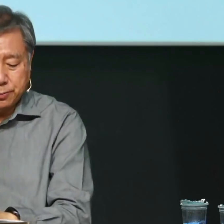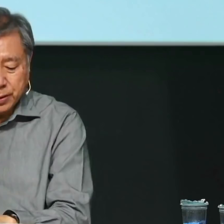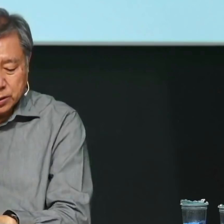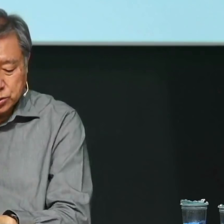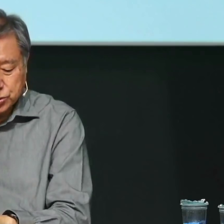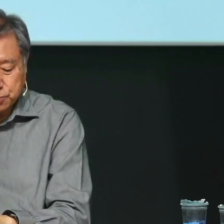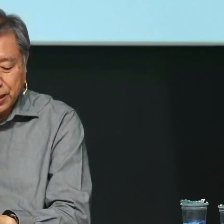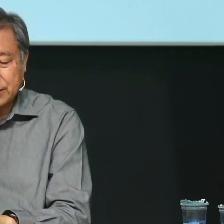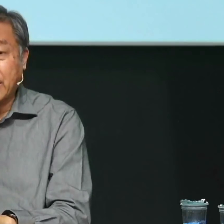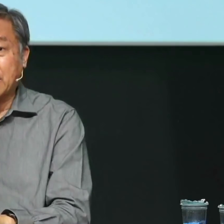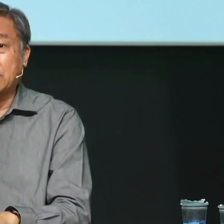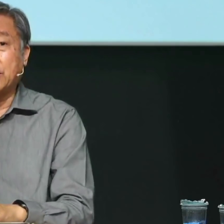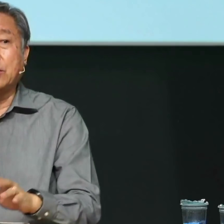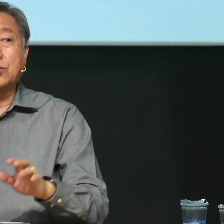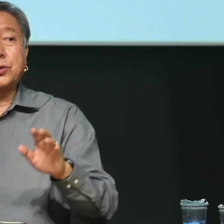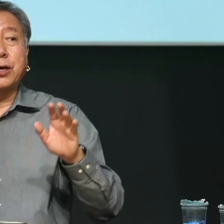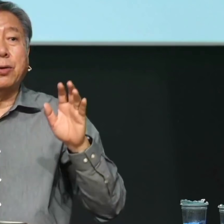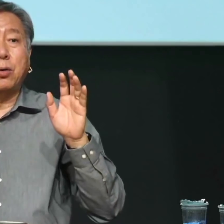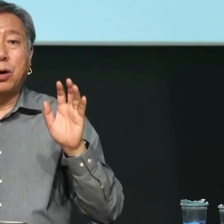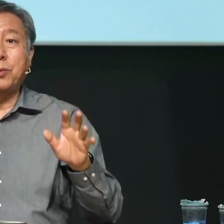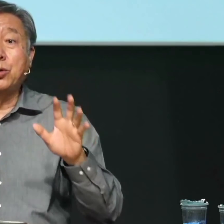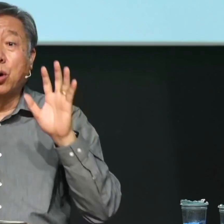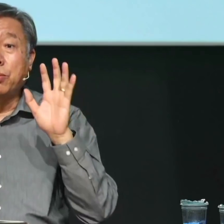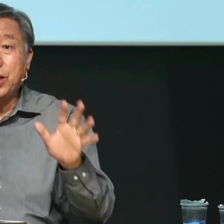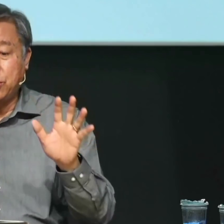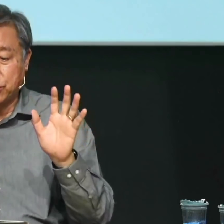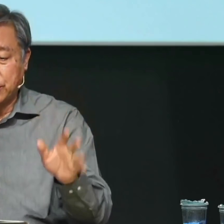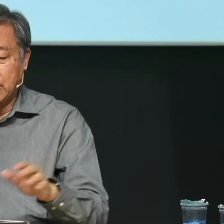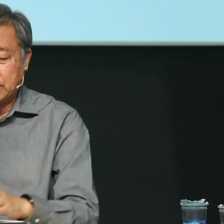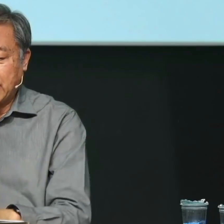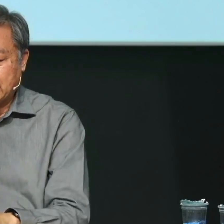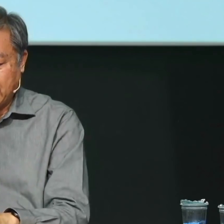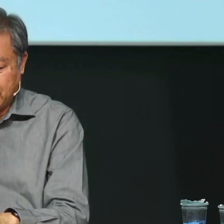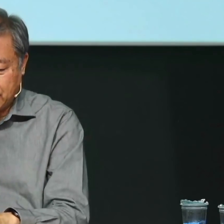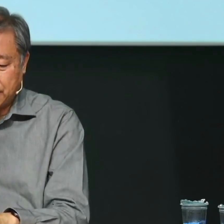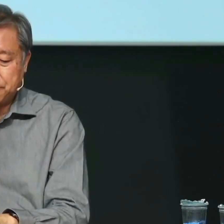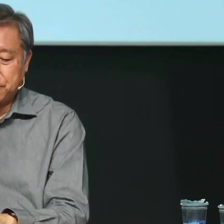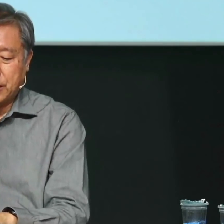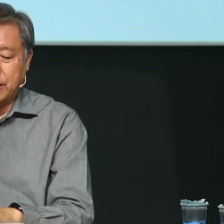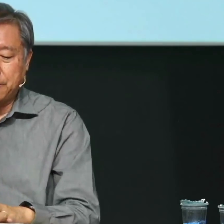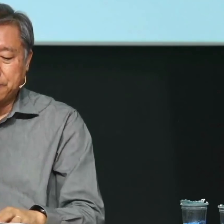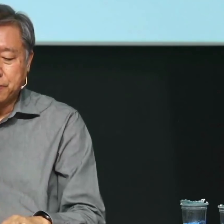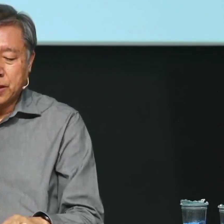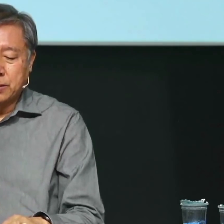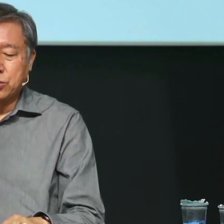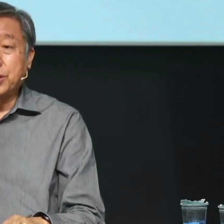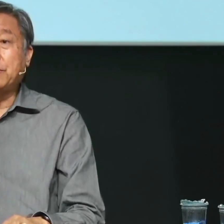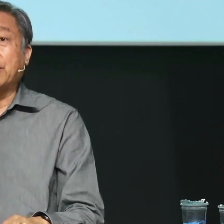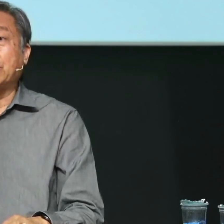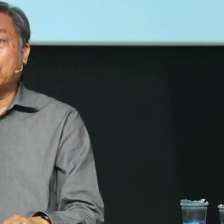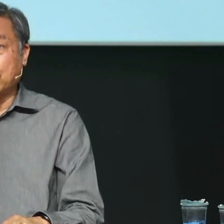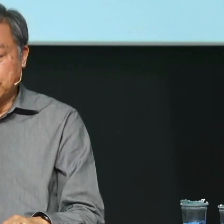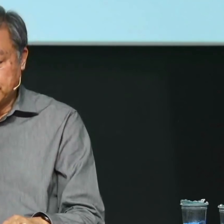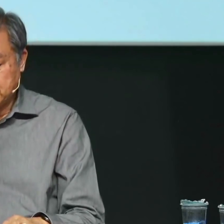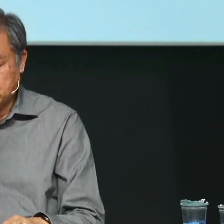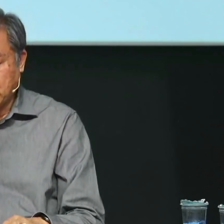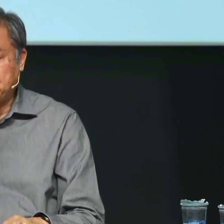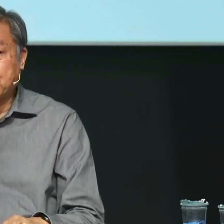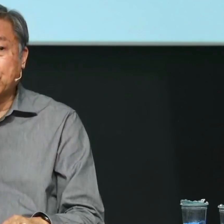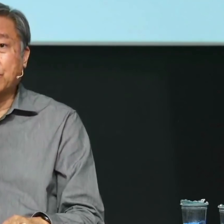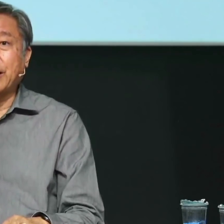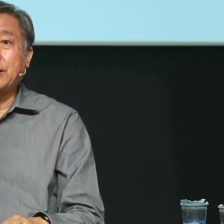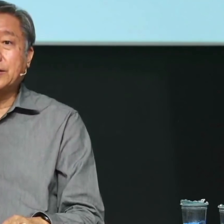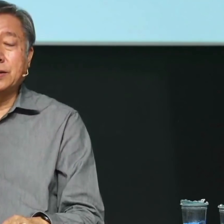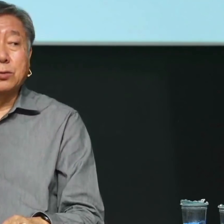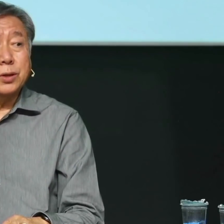rasteja pela terra. Deus deu ao homem domínio da terra, tá? No entanto, no